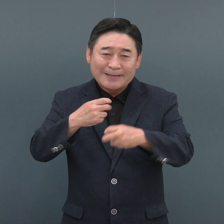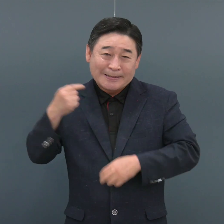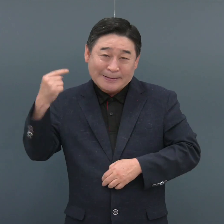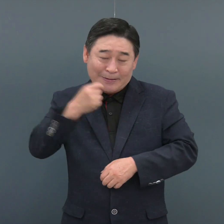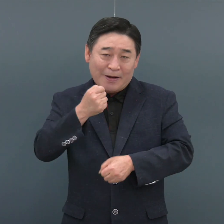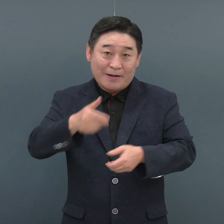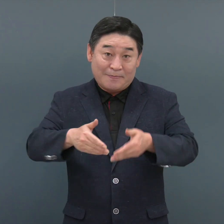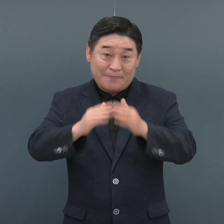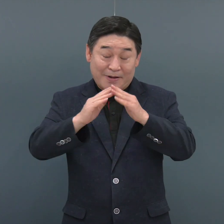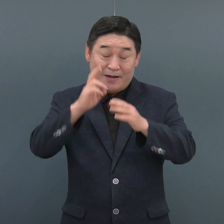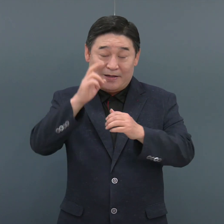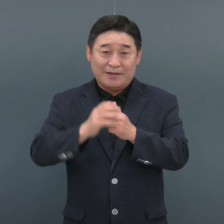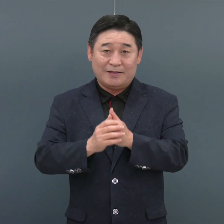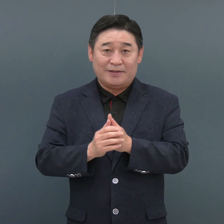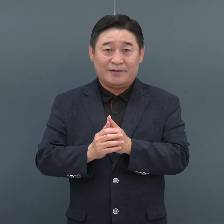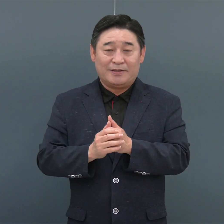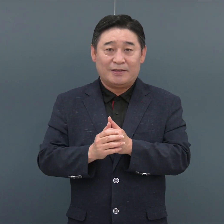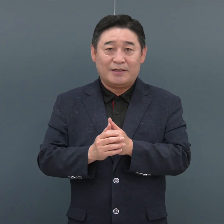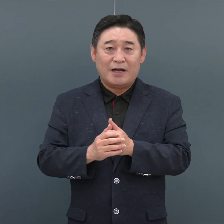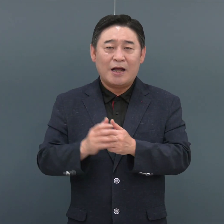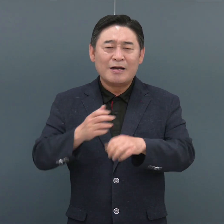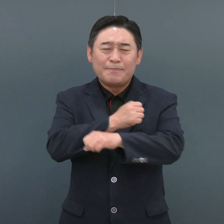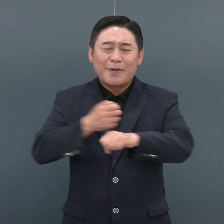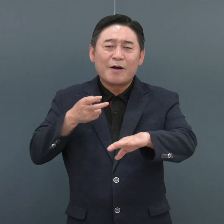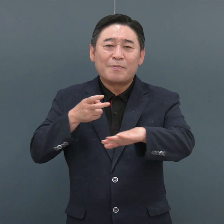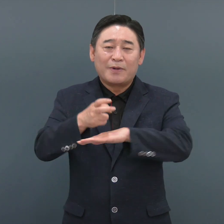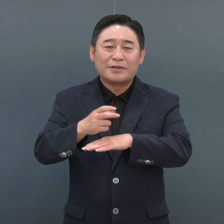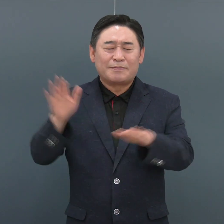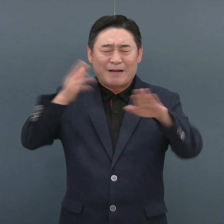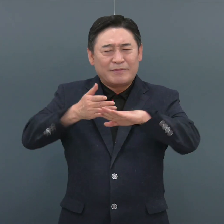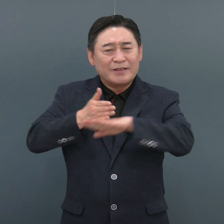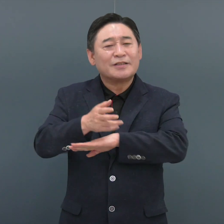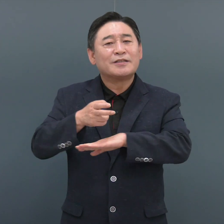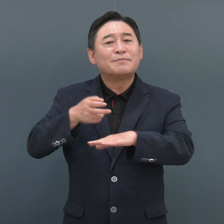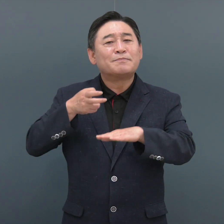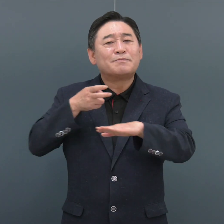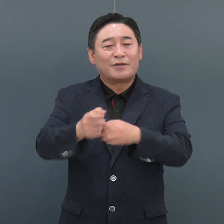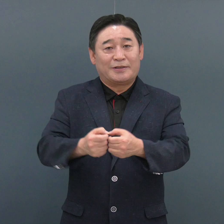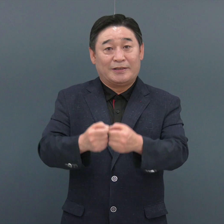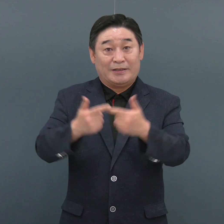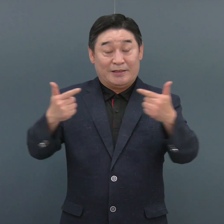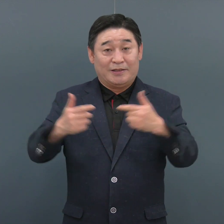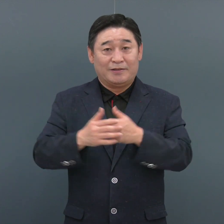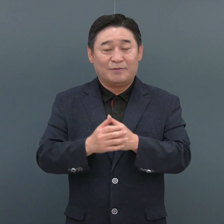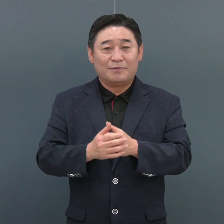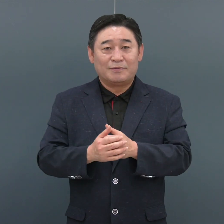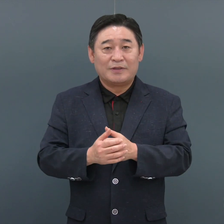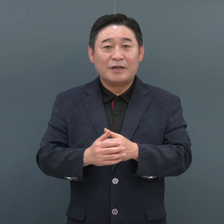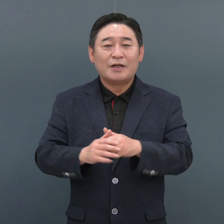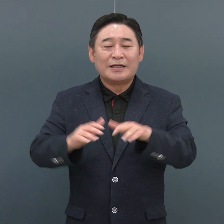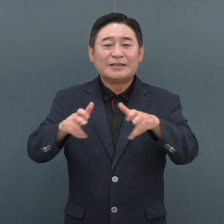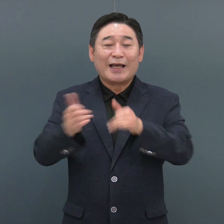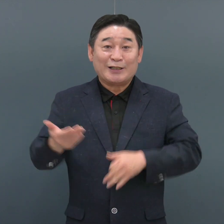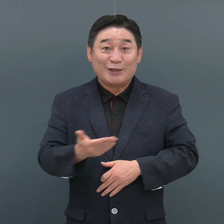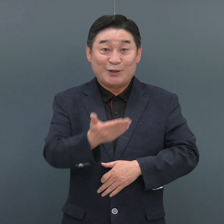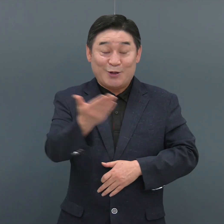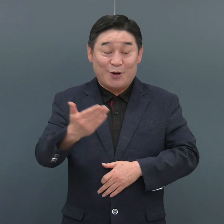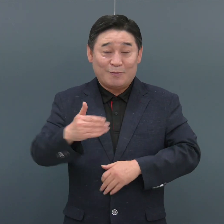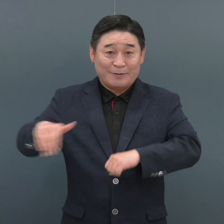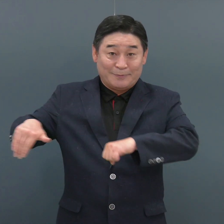구축하겠습니다. 광역버스와 심야버스도 대폭 늘리겠습니다. 장애인 여러분의 이동권 향상을 위해서